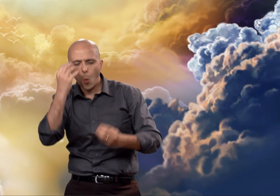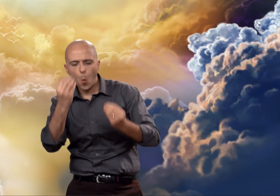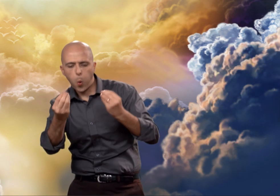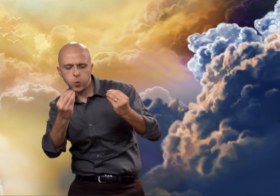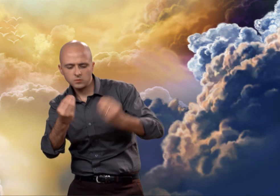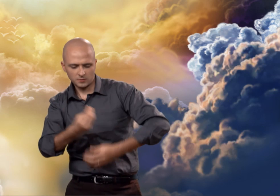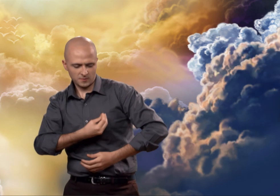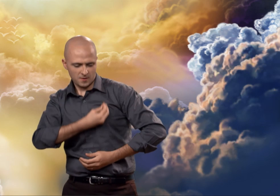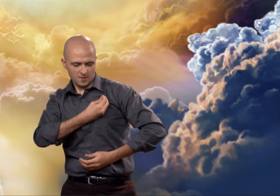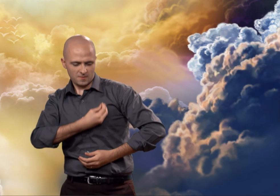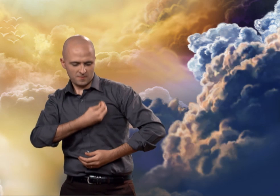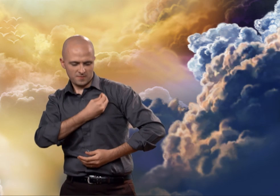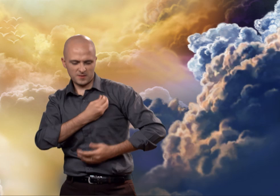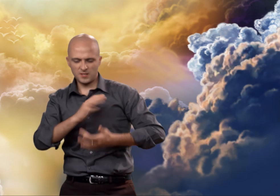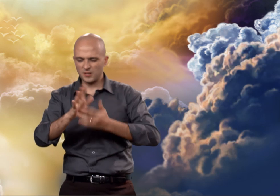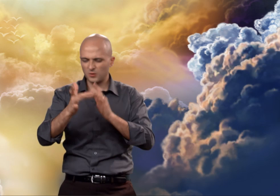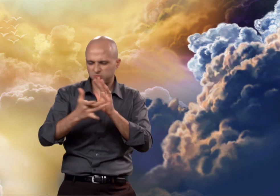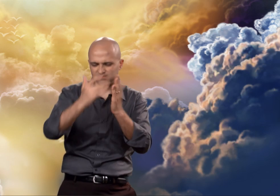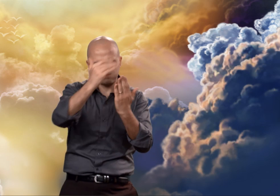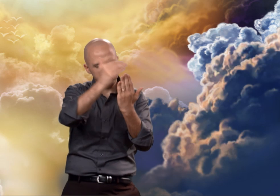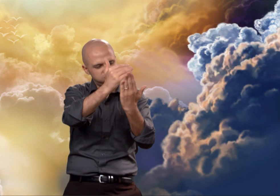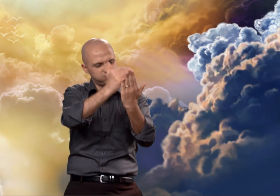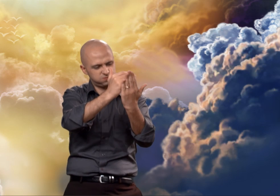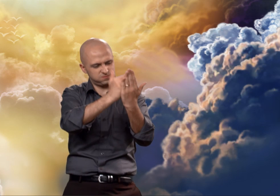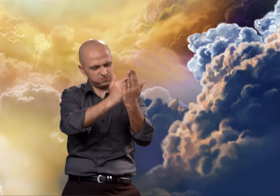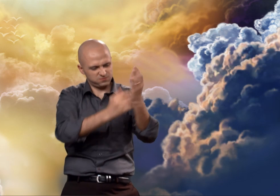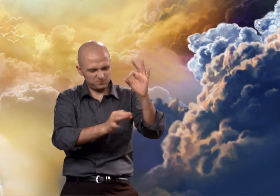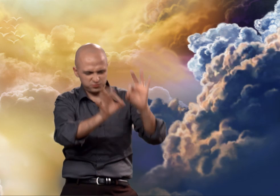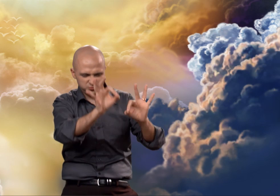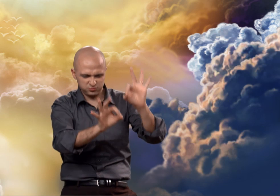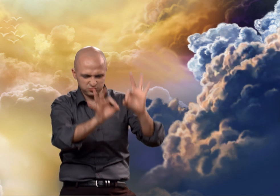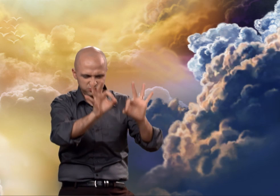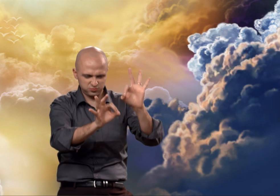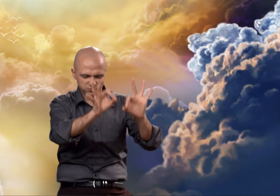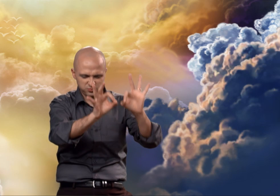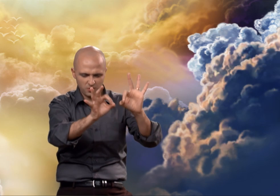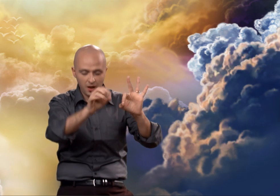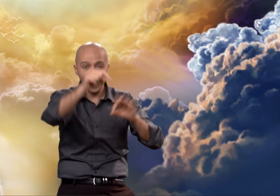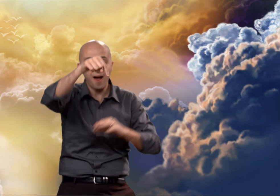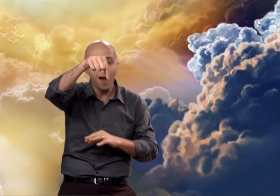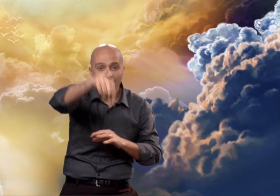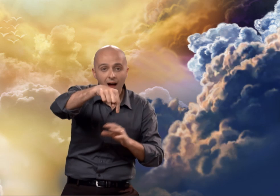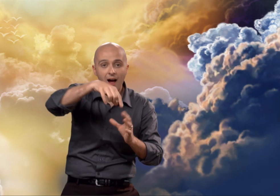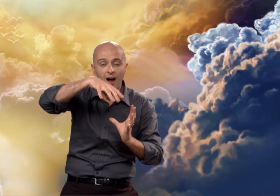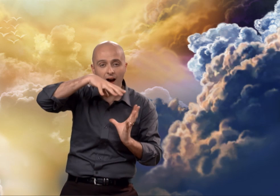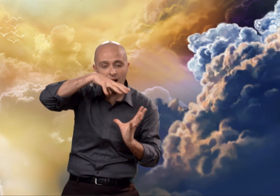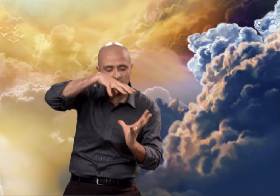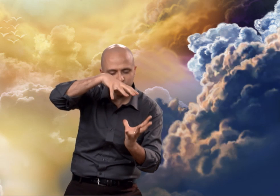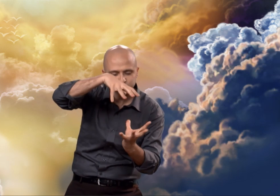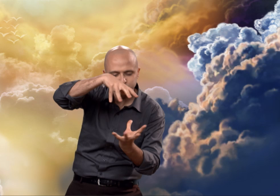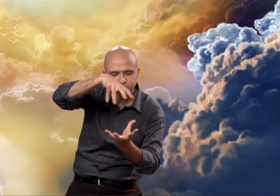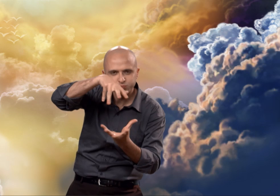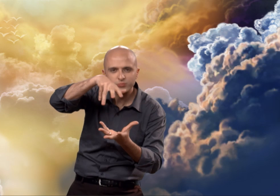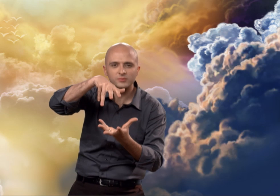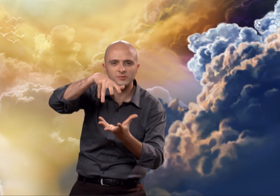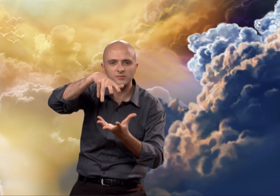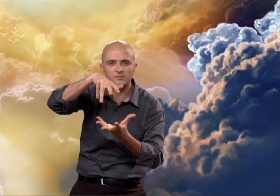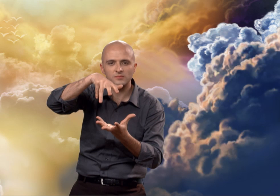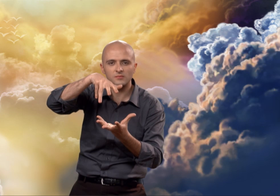Deus deu em sua palavra evidência suficiente de que ela possui origem divina. Porém, a mente finita não é capaz